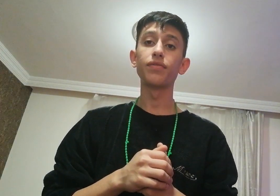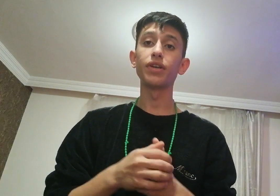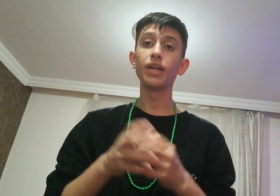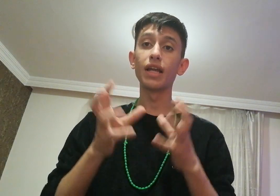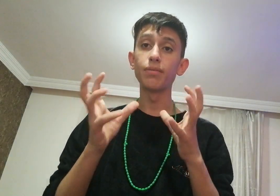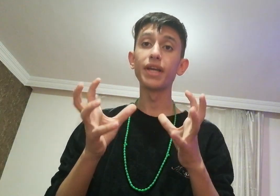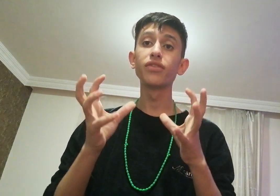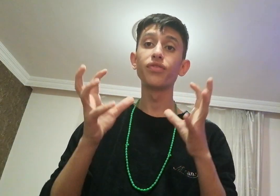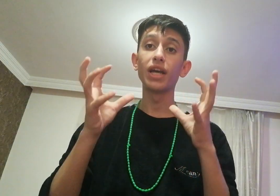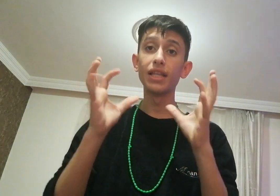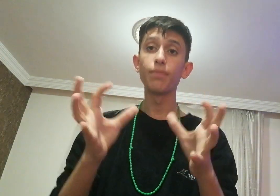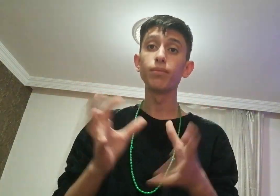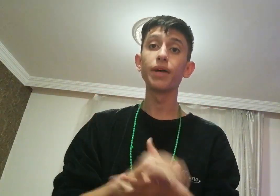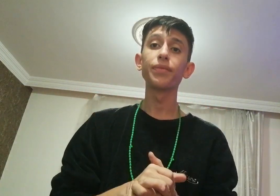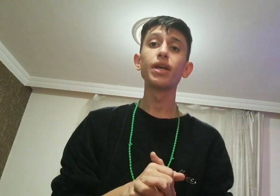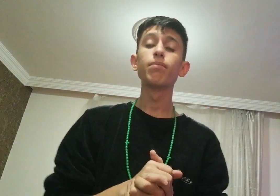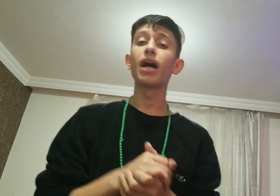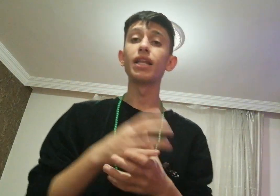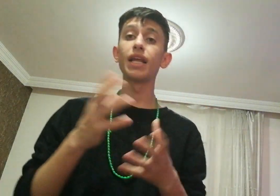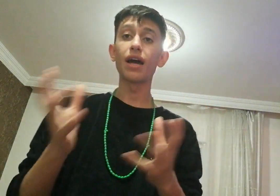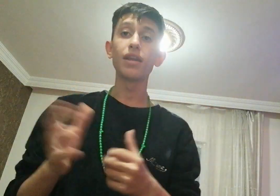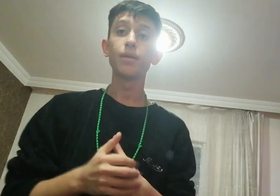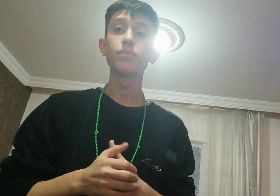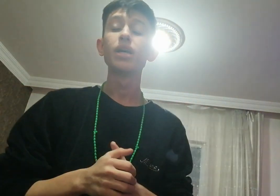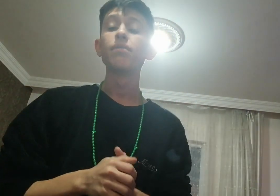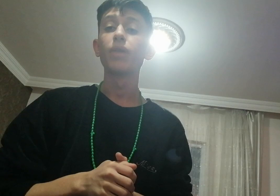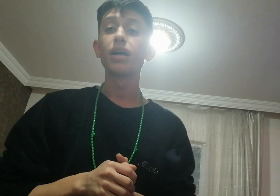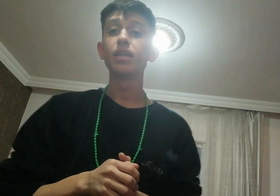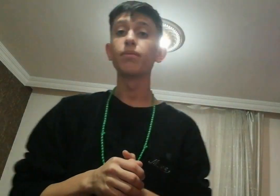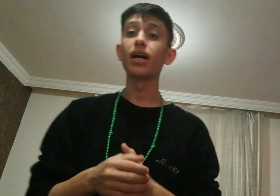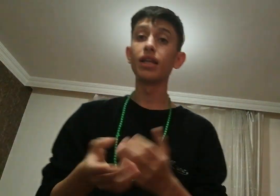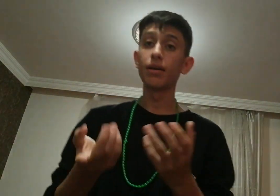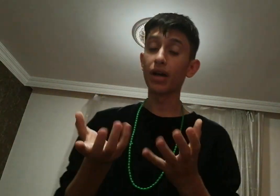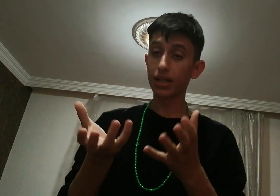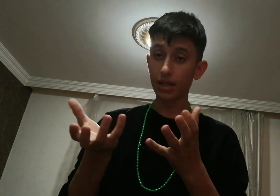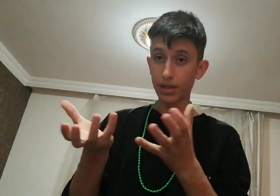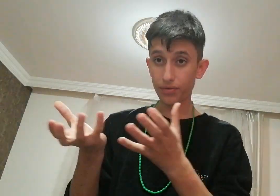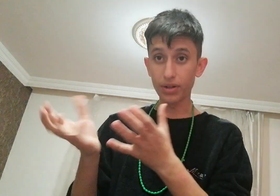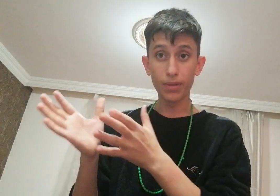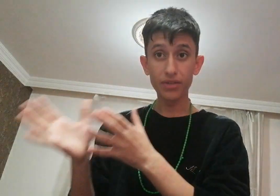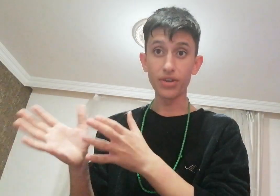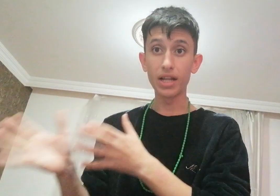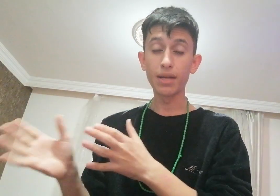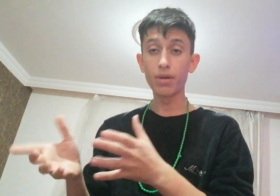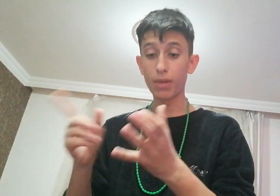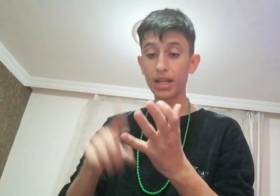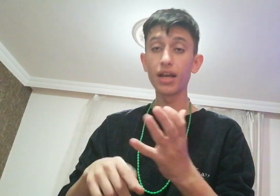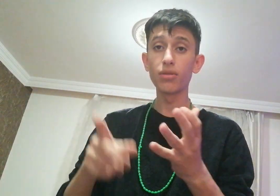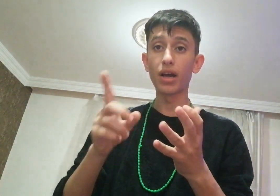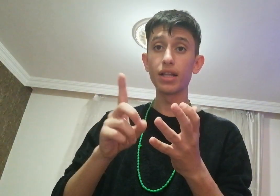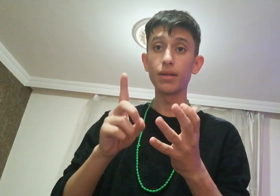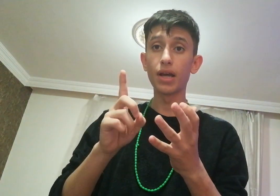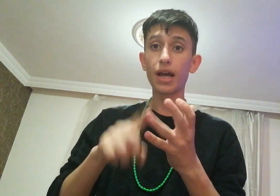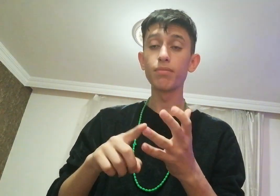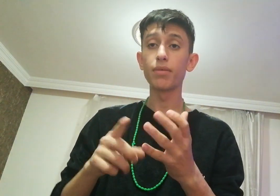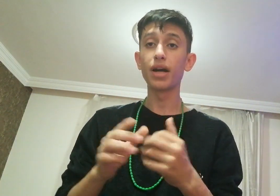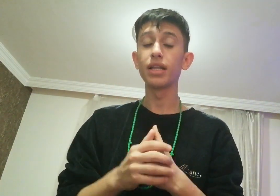في البيت، في اللمة، مع العالم، مع الـ في البيت، في اللمة، مع الأهل، مع الأحبة،